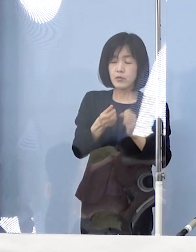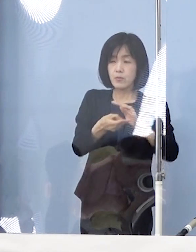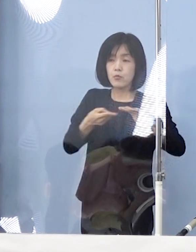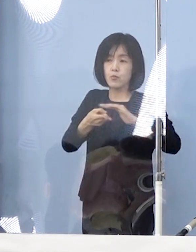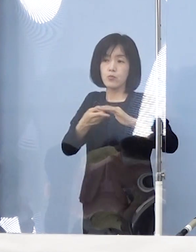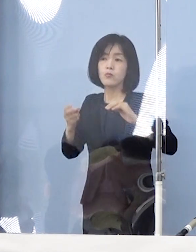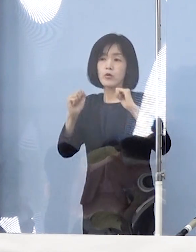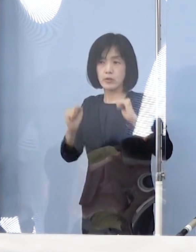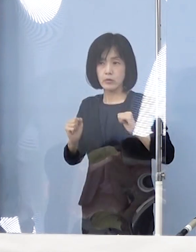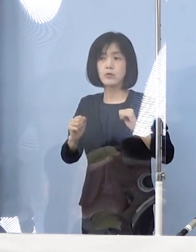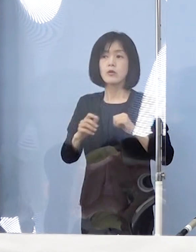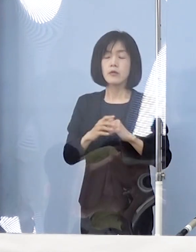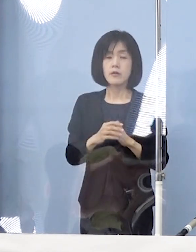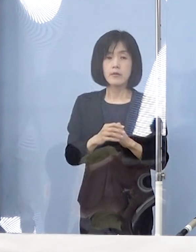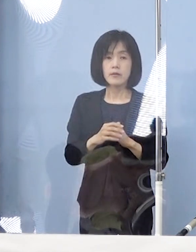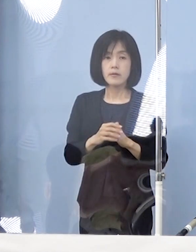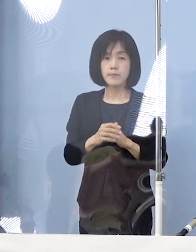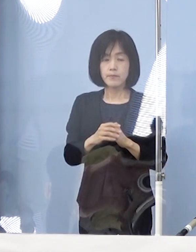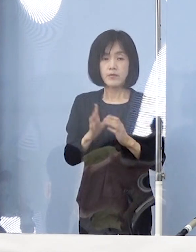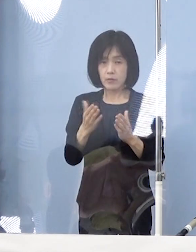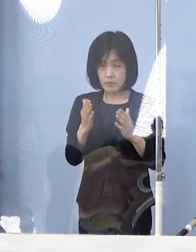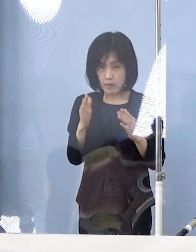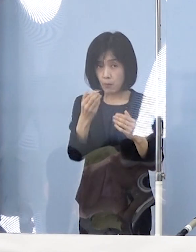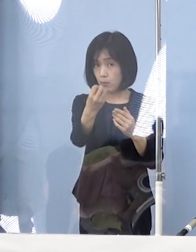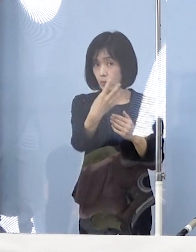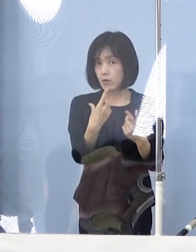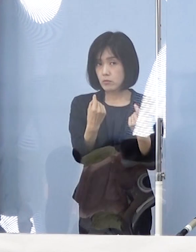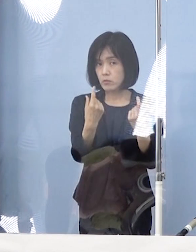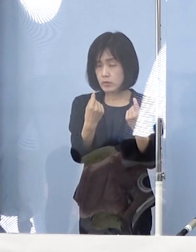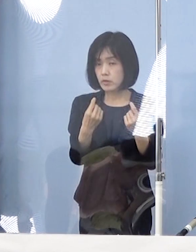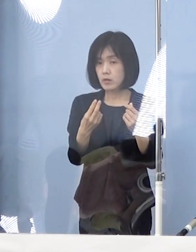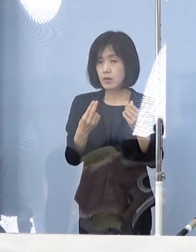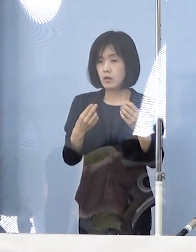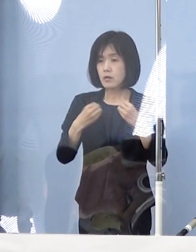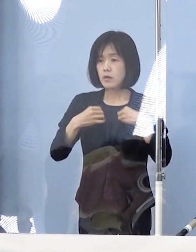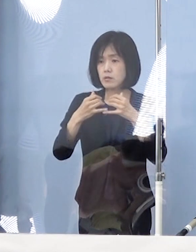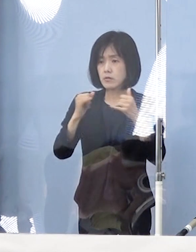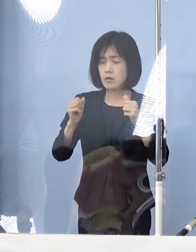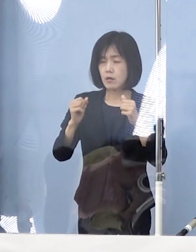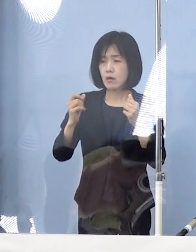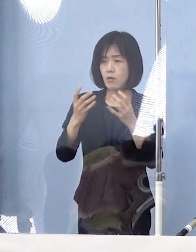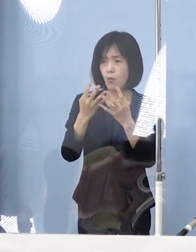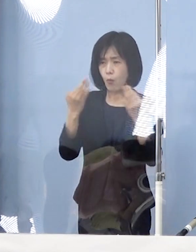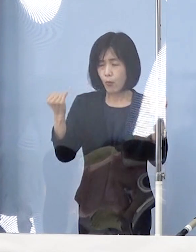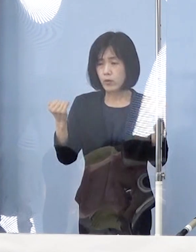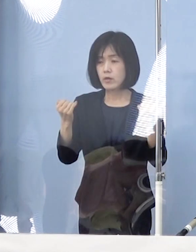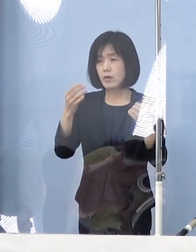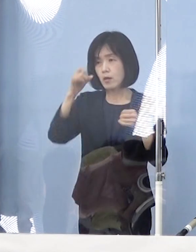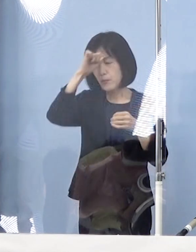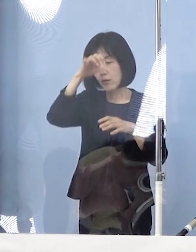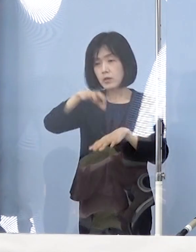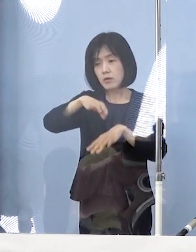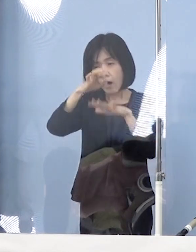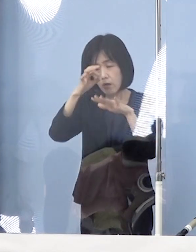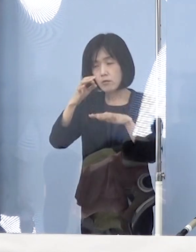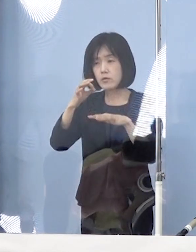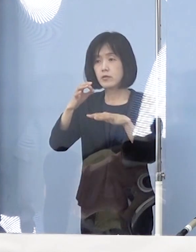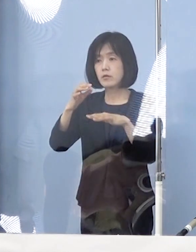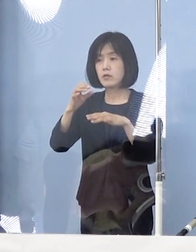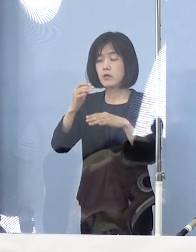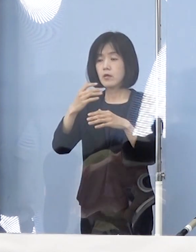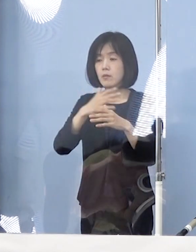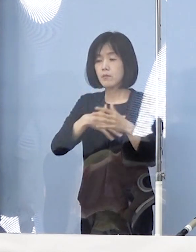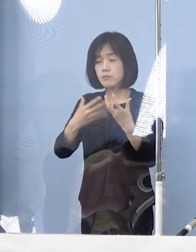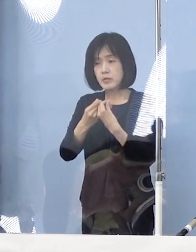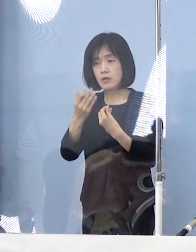しゃっていただいているように非常に感染されて、しかも比較的軽症無症状の方で宿泊療養に適